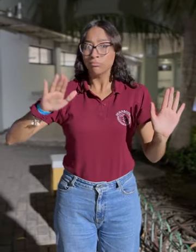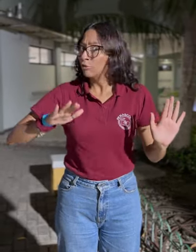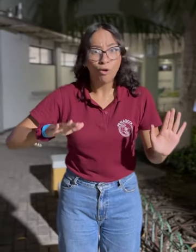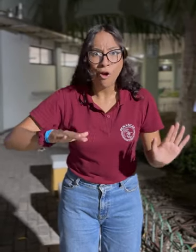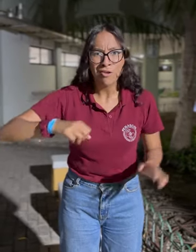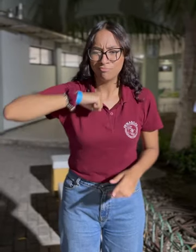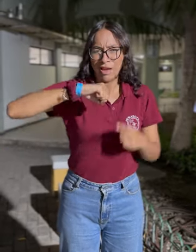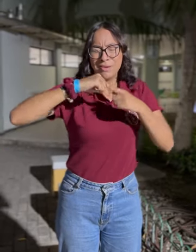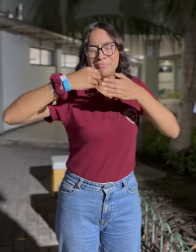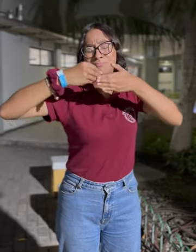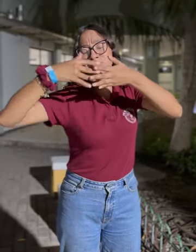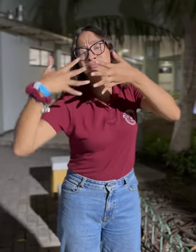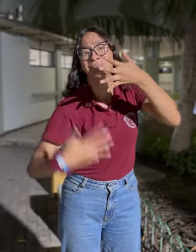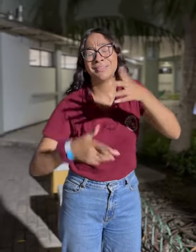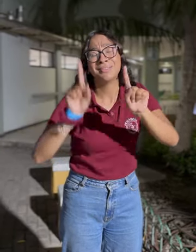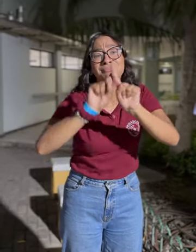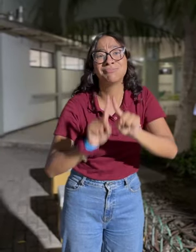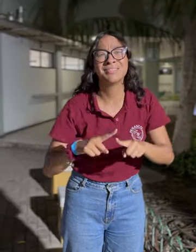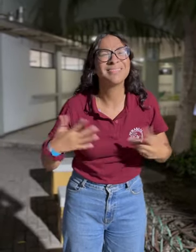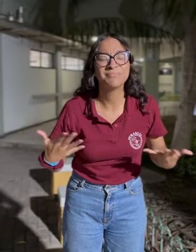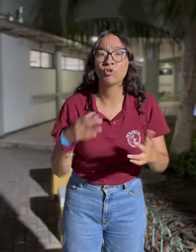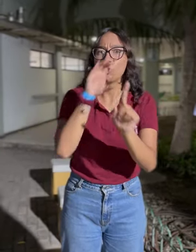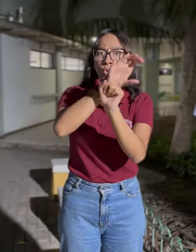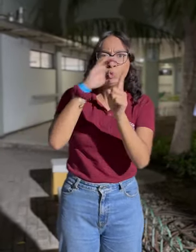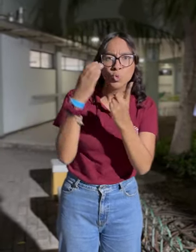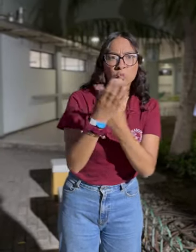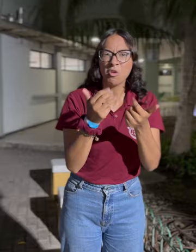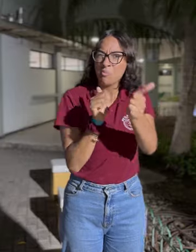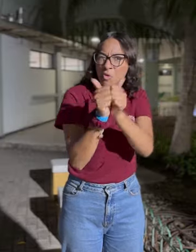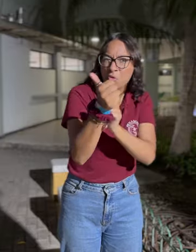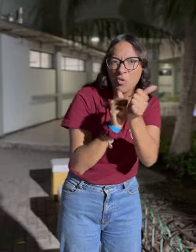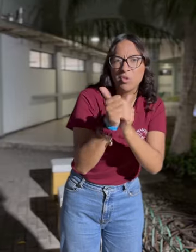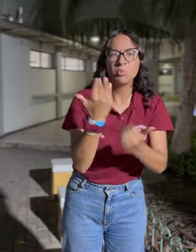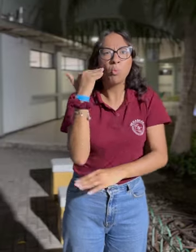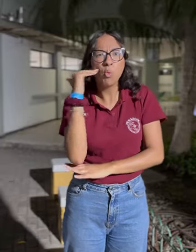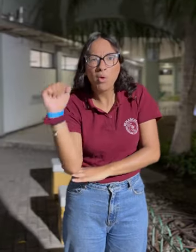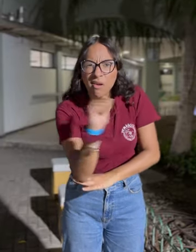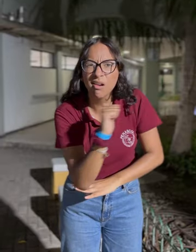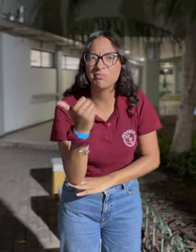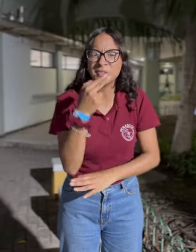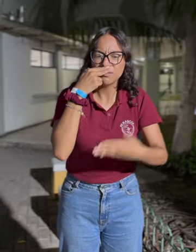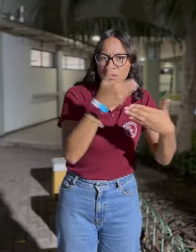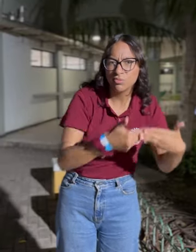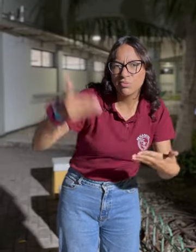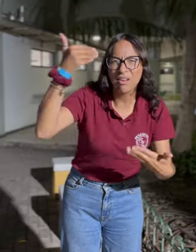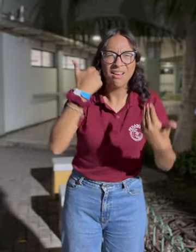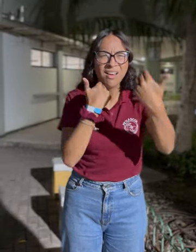un derecho, sino en varios, como el derecho a la cultura, el deporte, lo relacionado a las mujeres, también temas